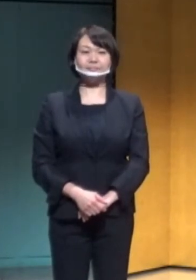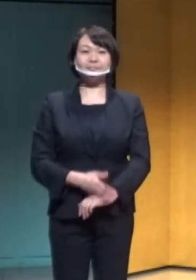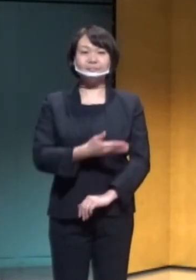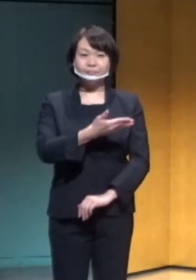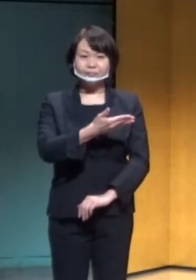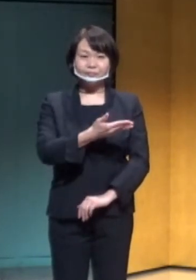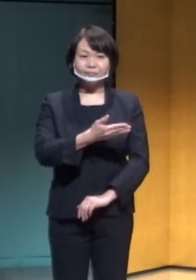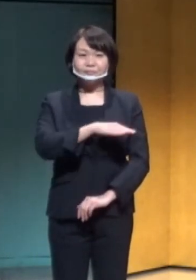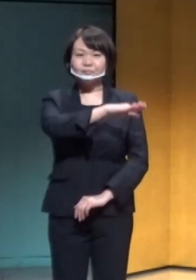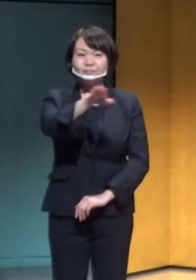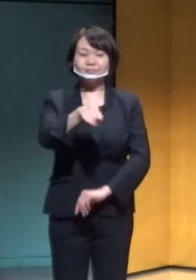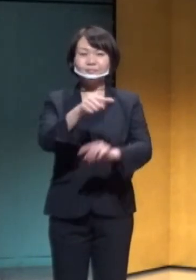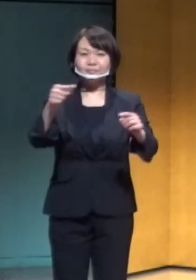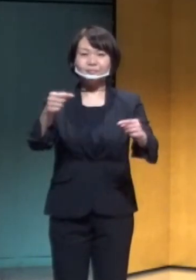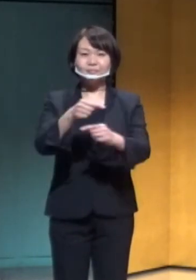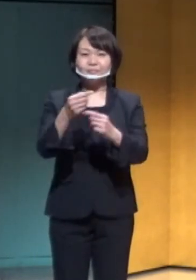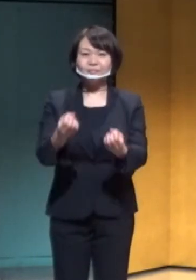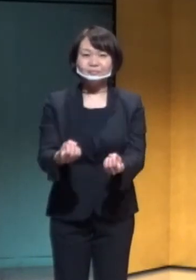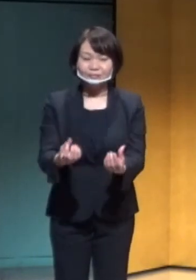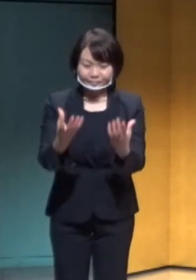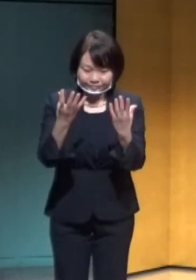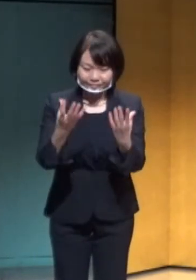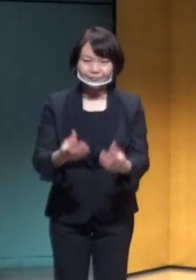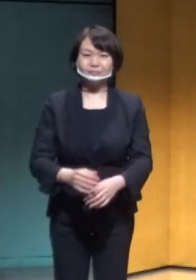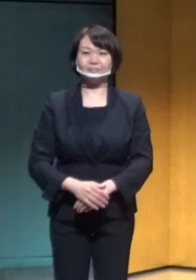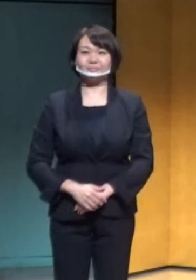改めまして皆様、新年明けましておめでとうございます。